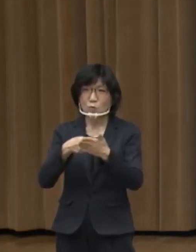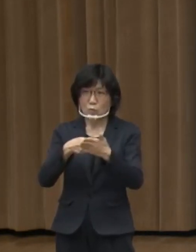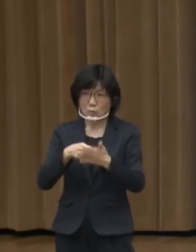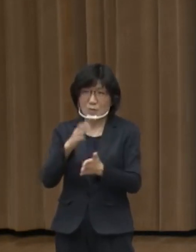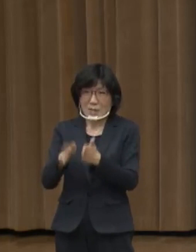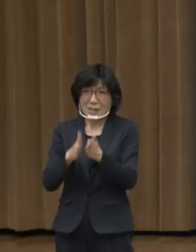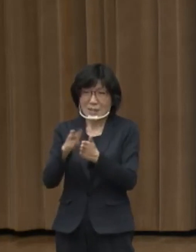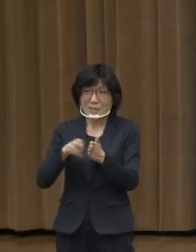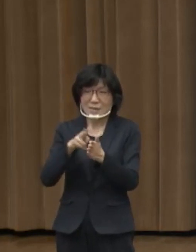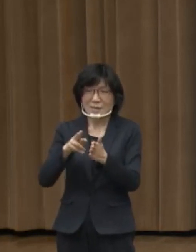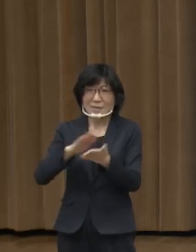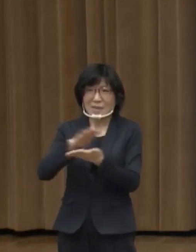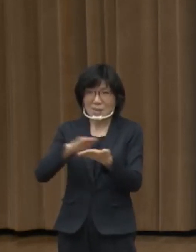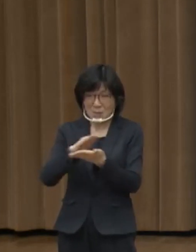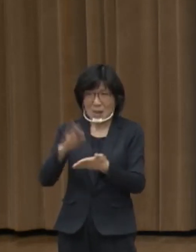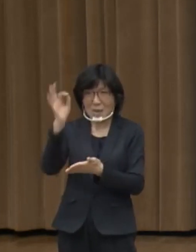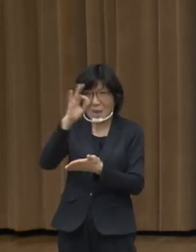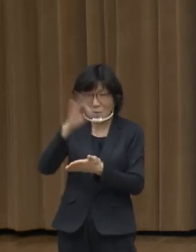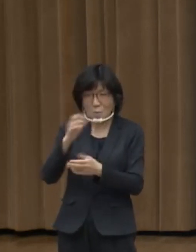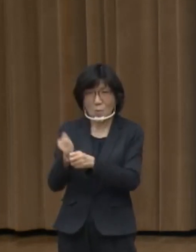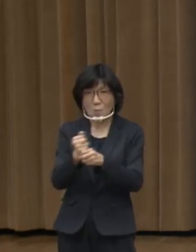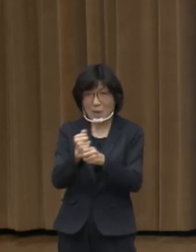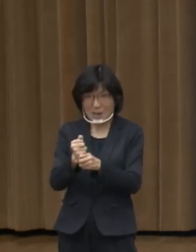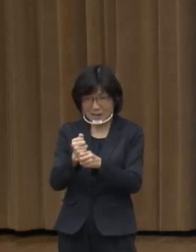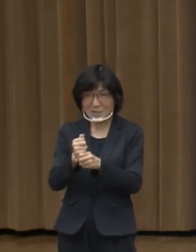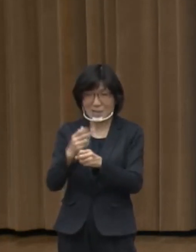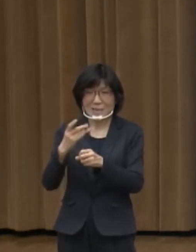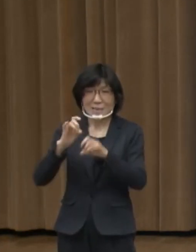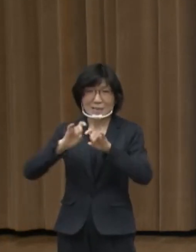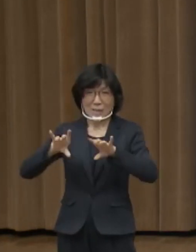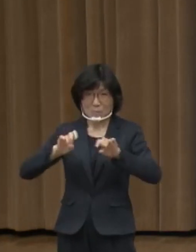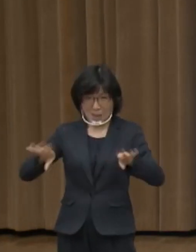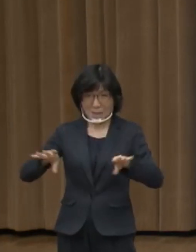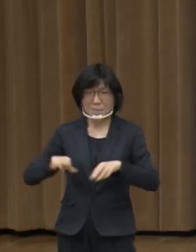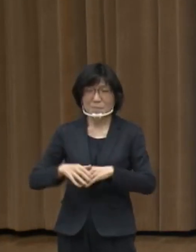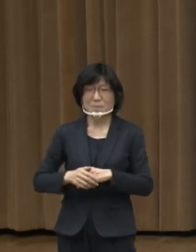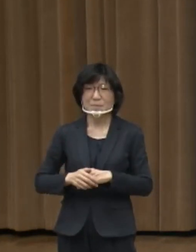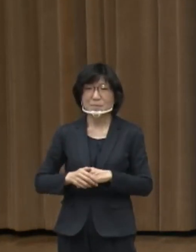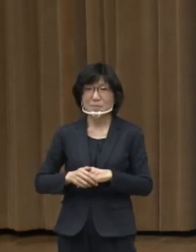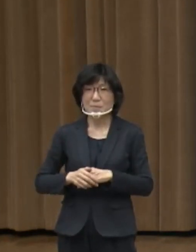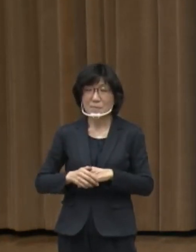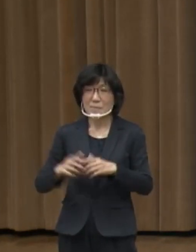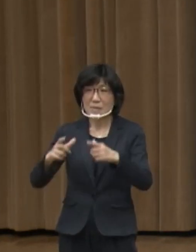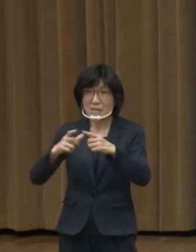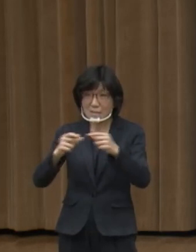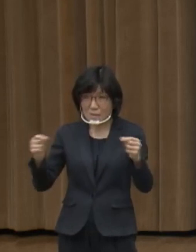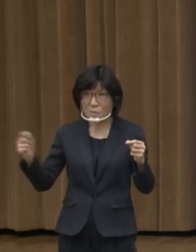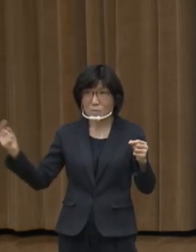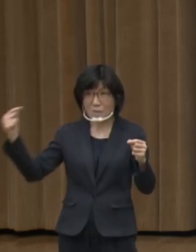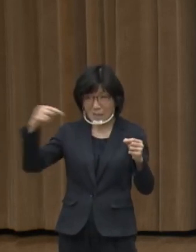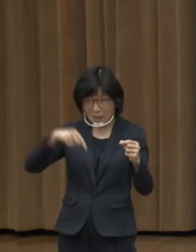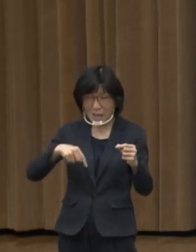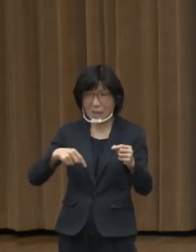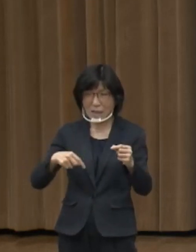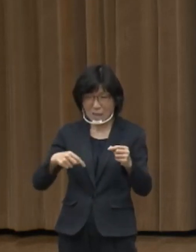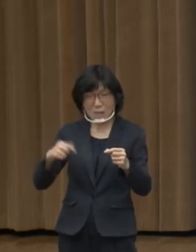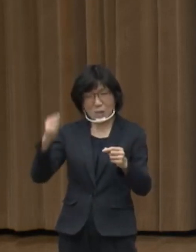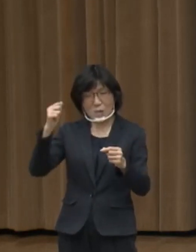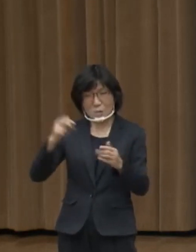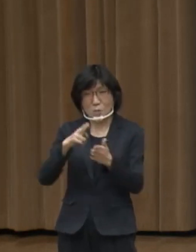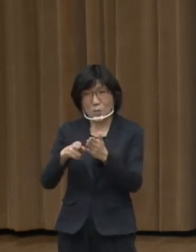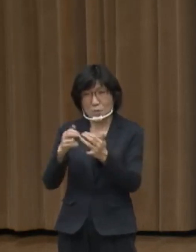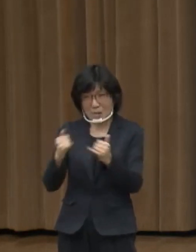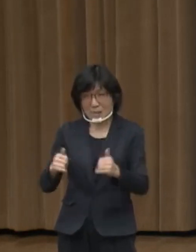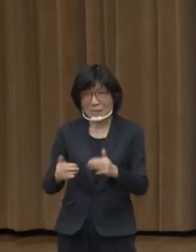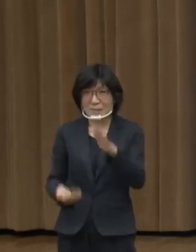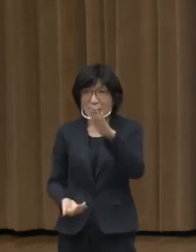援キャンペーンでありますが、これは埼玉県独自の事業で、全国からの宿泊旅行者に